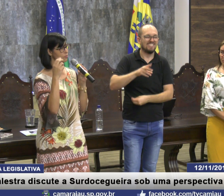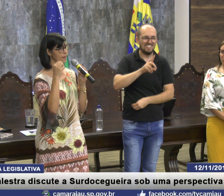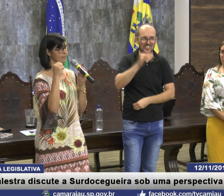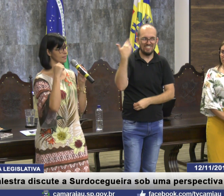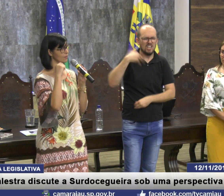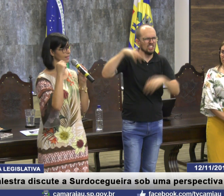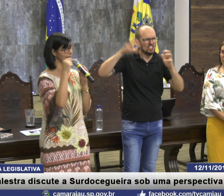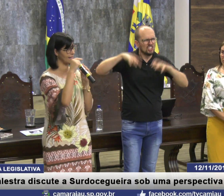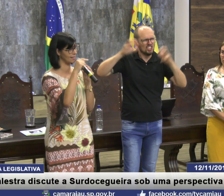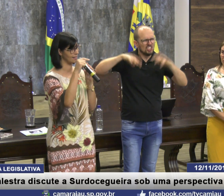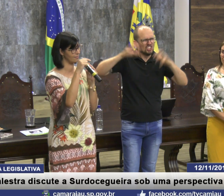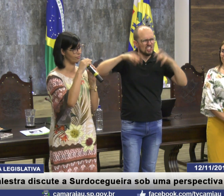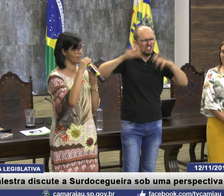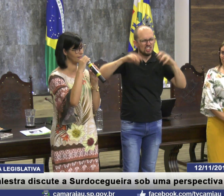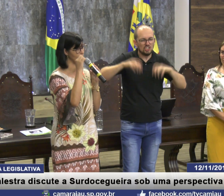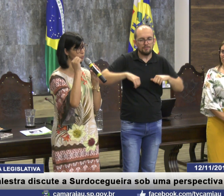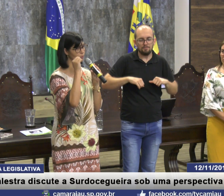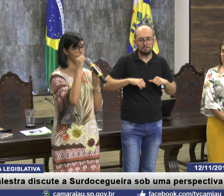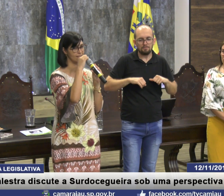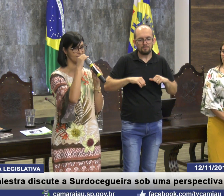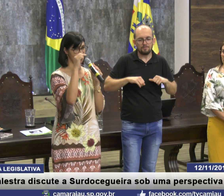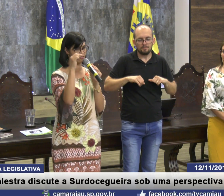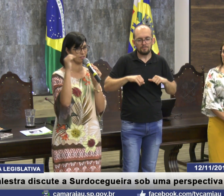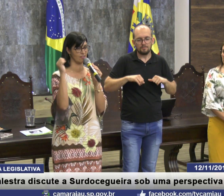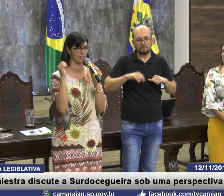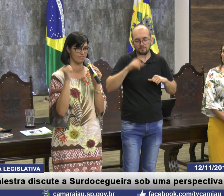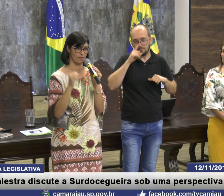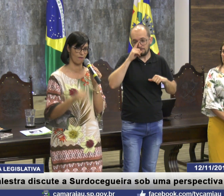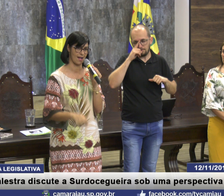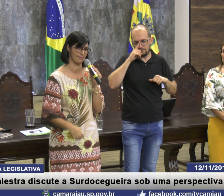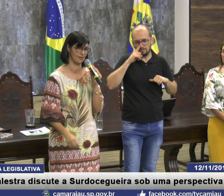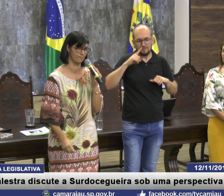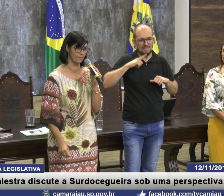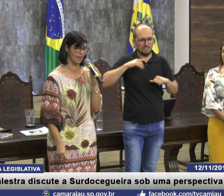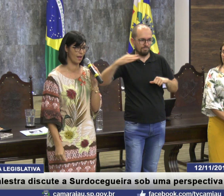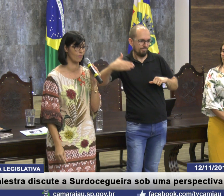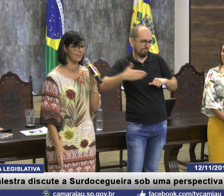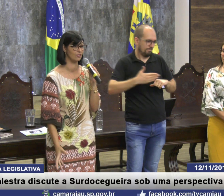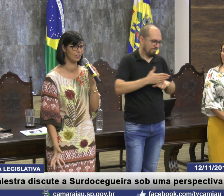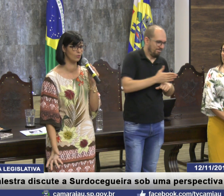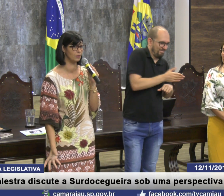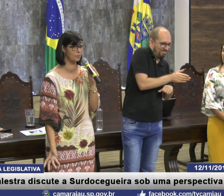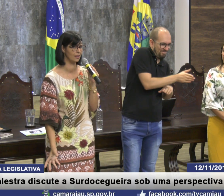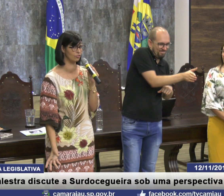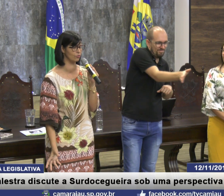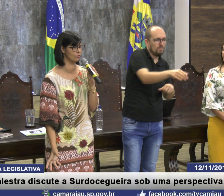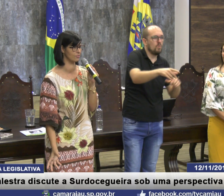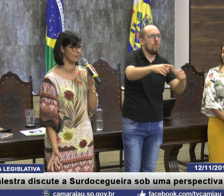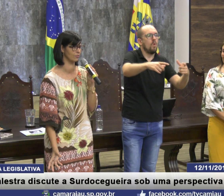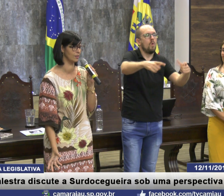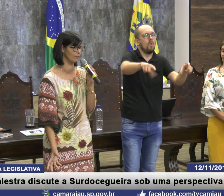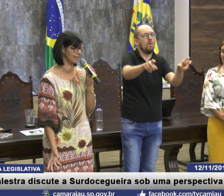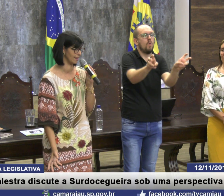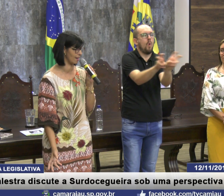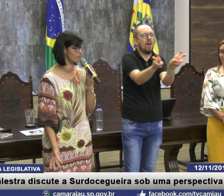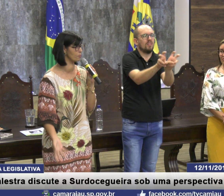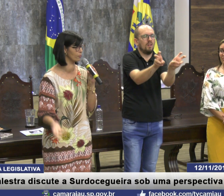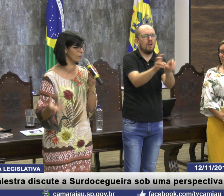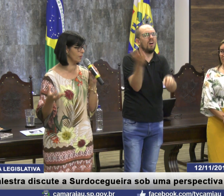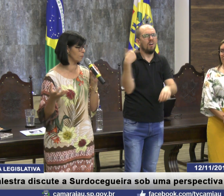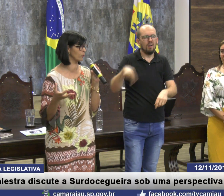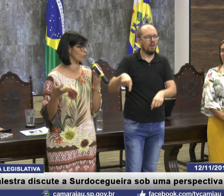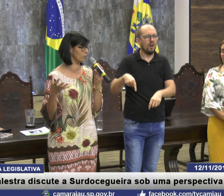chovia demais, então a entrada ela é feita por um acesso através da quadra. A quadra já era um ambiente que o Gustavo não